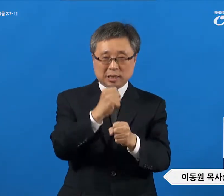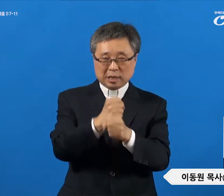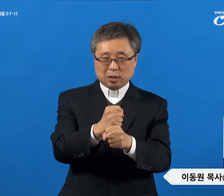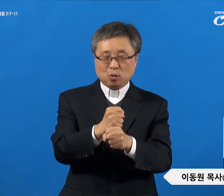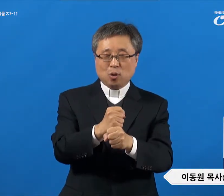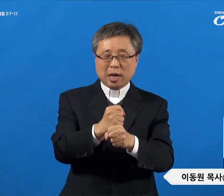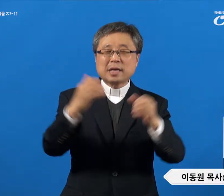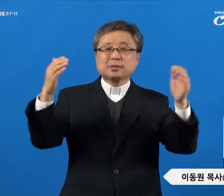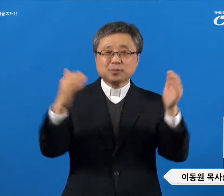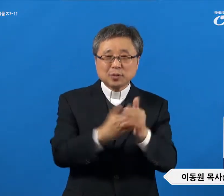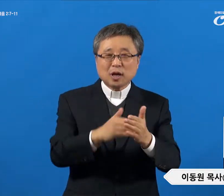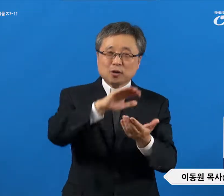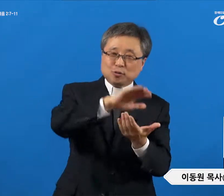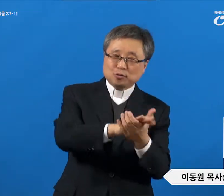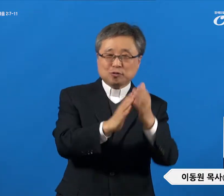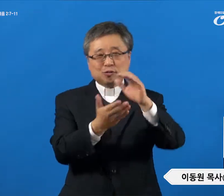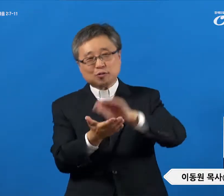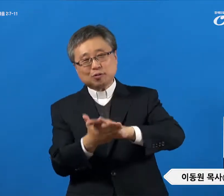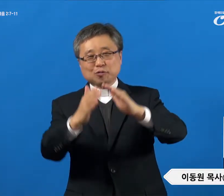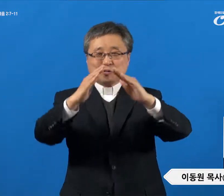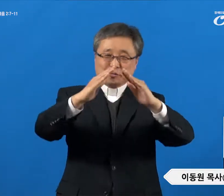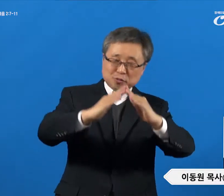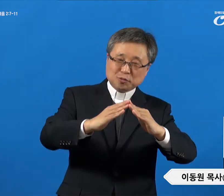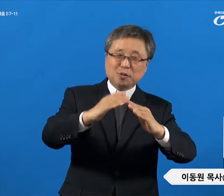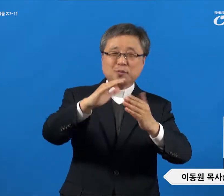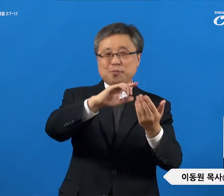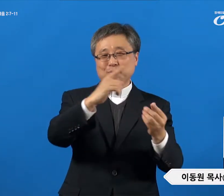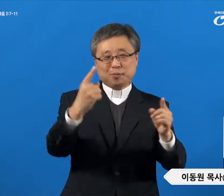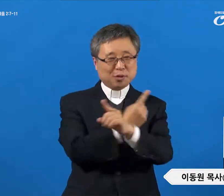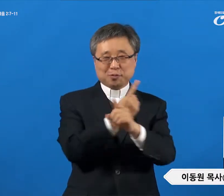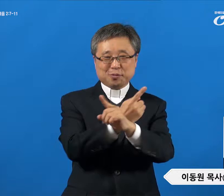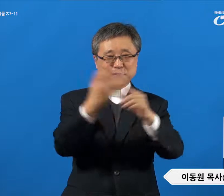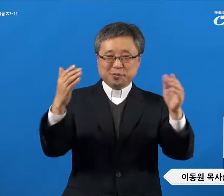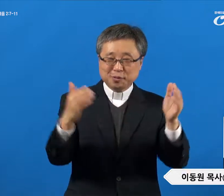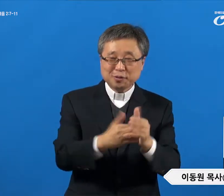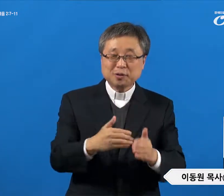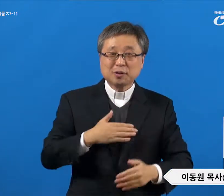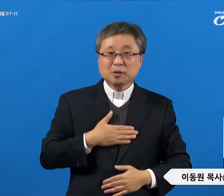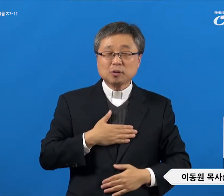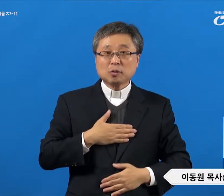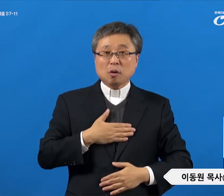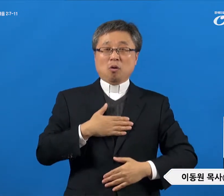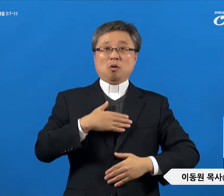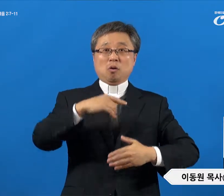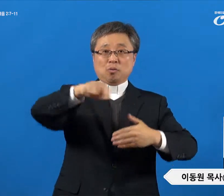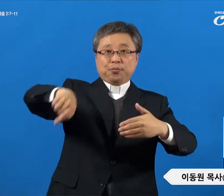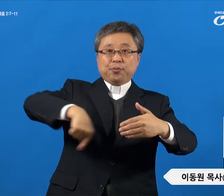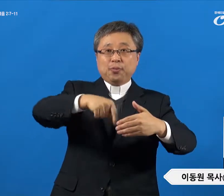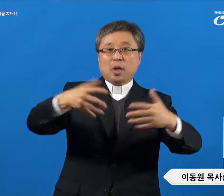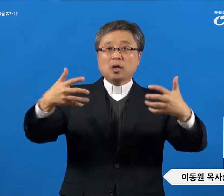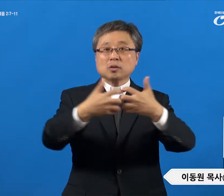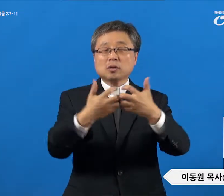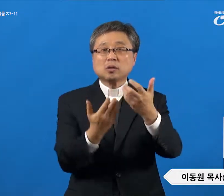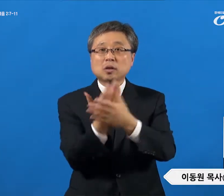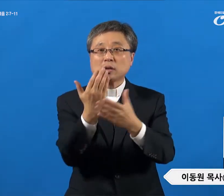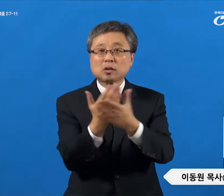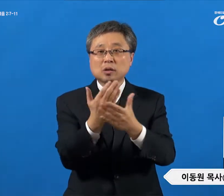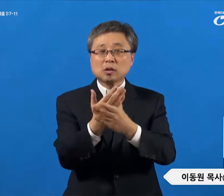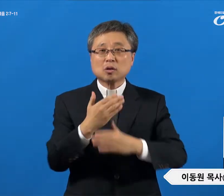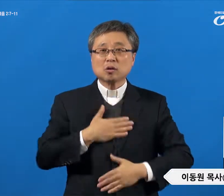유치원. 십자가 다 내리고 유치원으로 학교. 근데 내전이 일어났을 때 반군들이 교회를 다